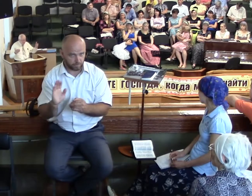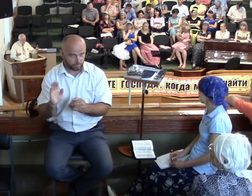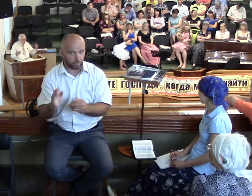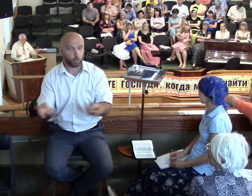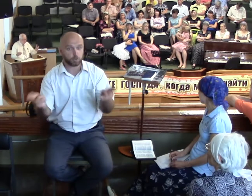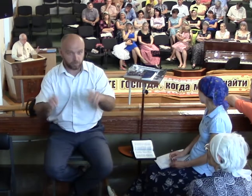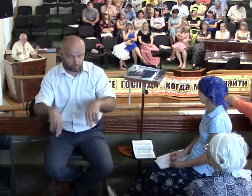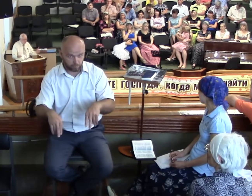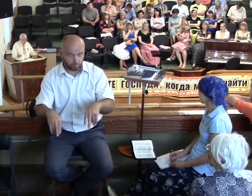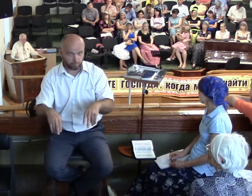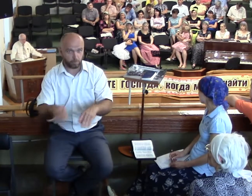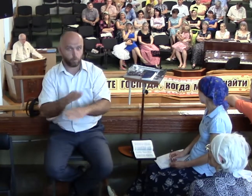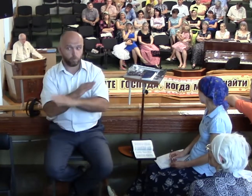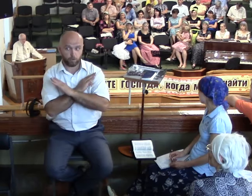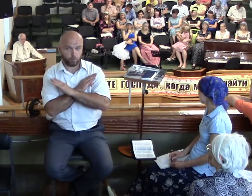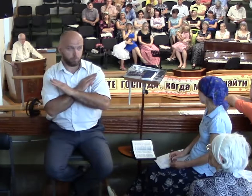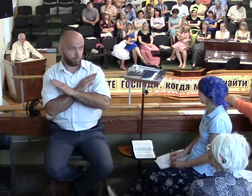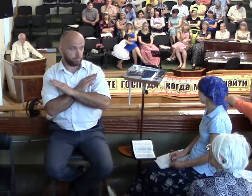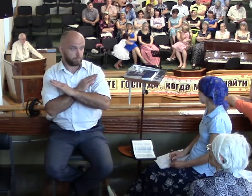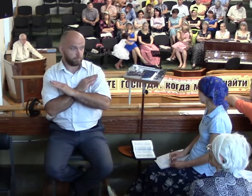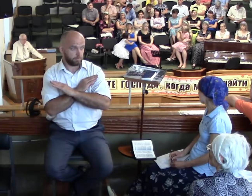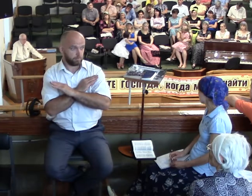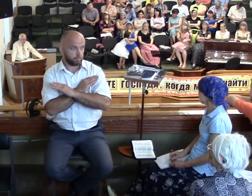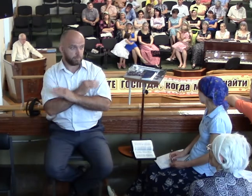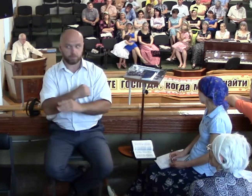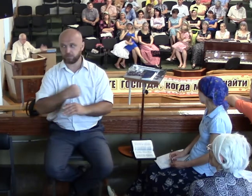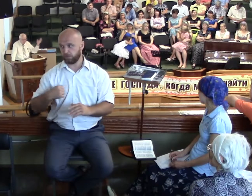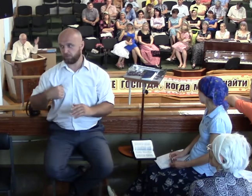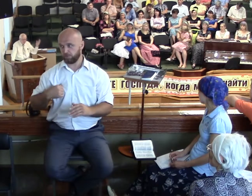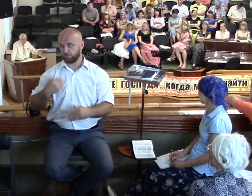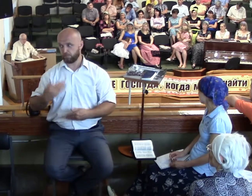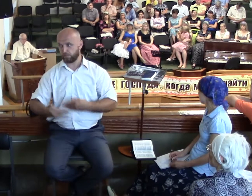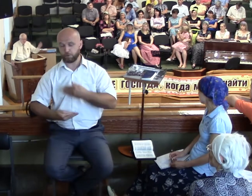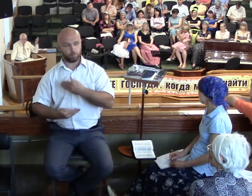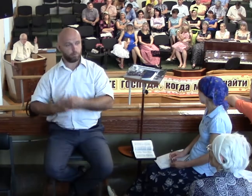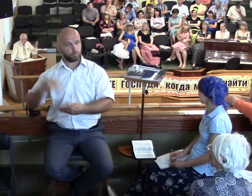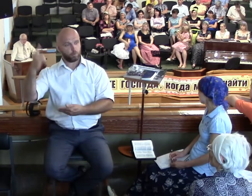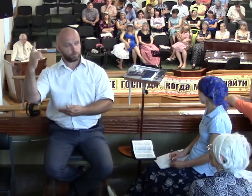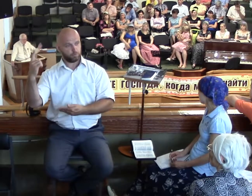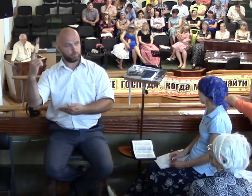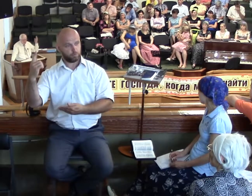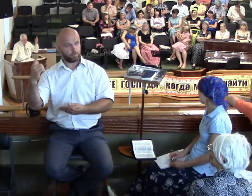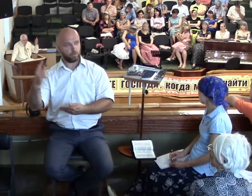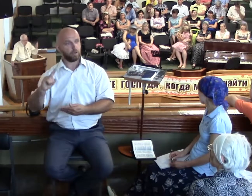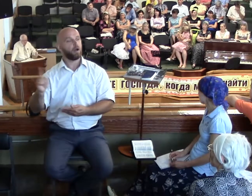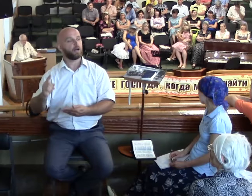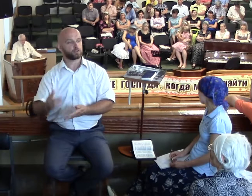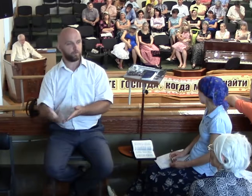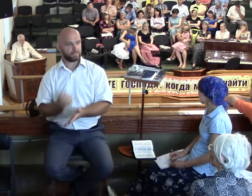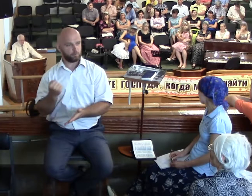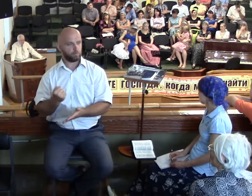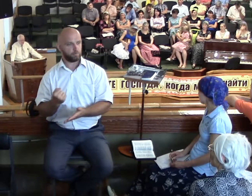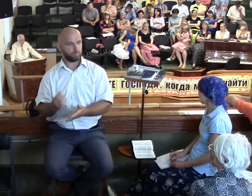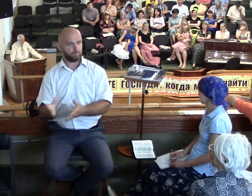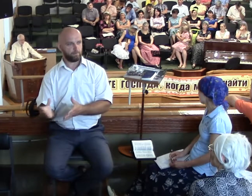и теперь-то у нас все будет хорошо, а было плохо. Они были гонения, были казни, они умирали